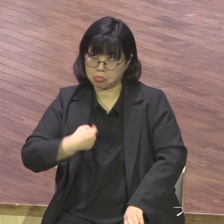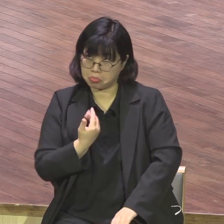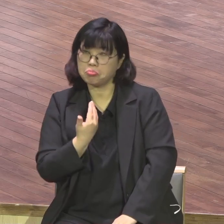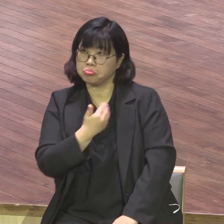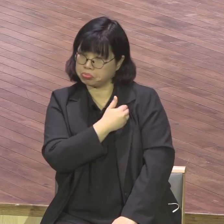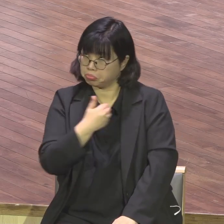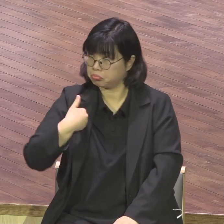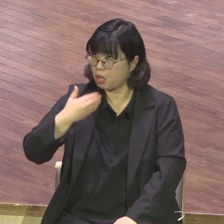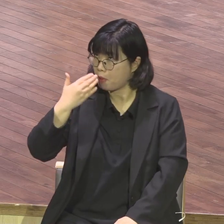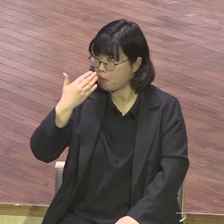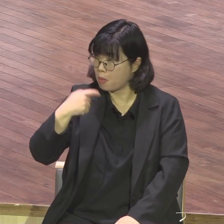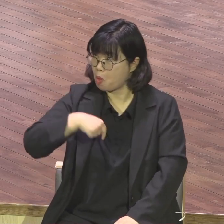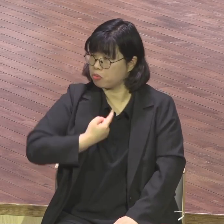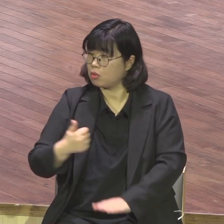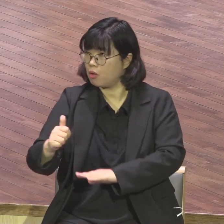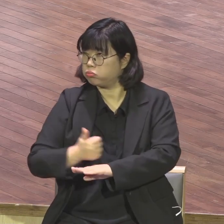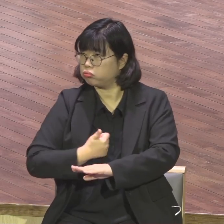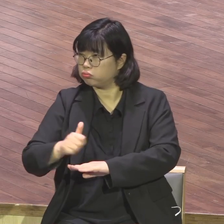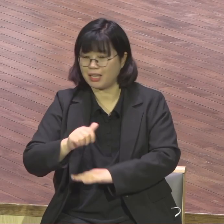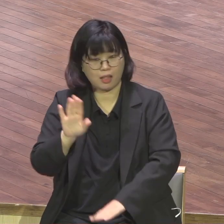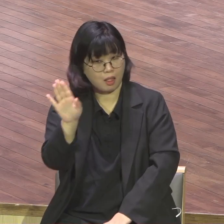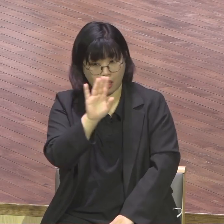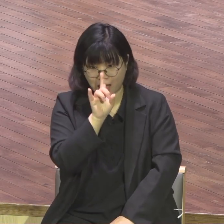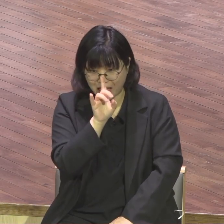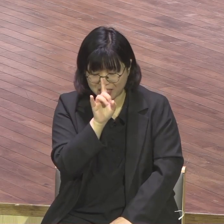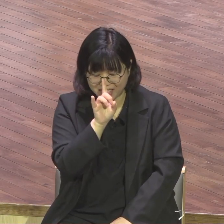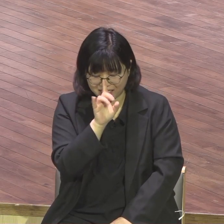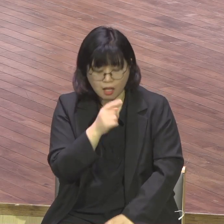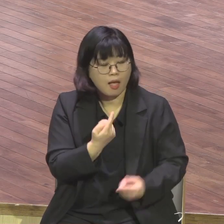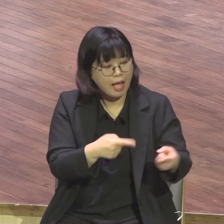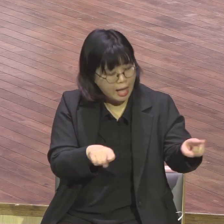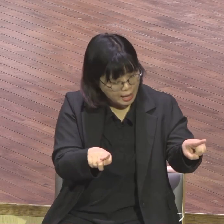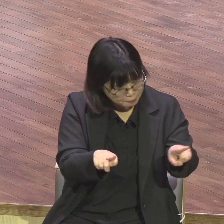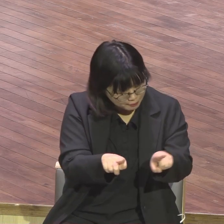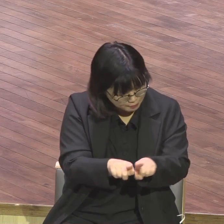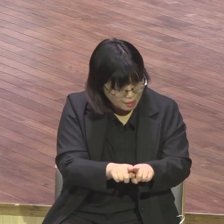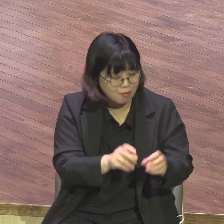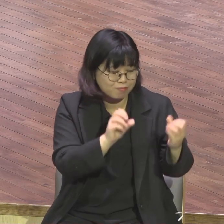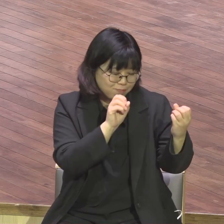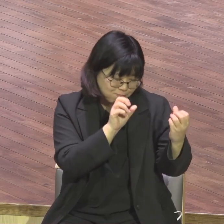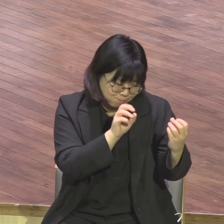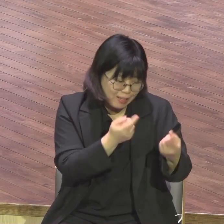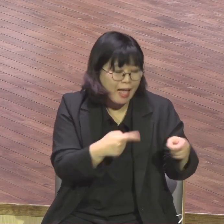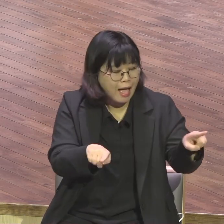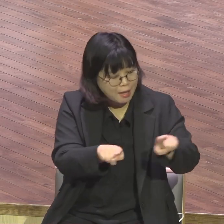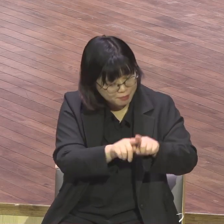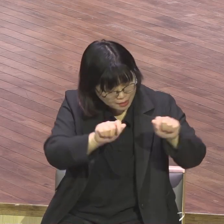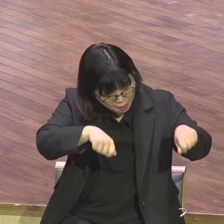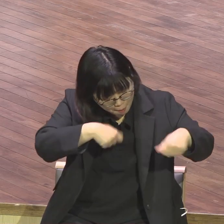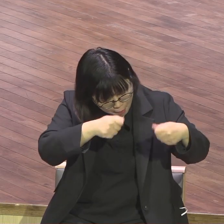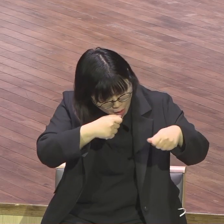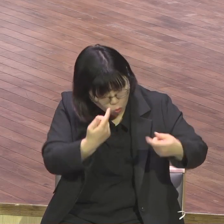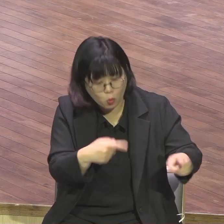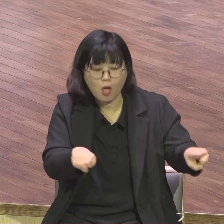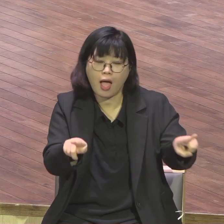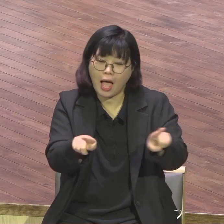이 캠프하고 하나님 원하는 거 이루어가고 아멘. 저는 3일조가